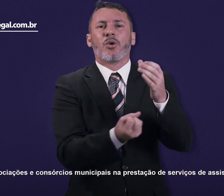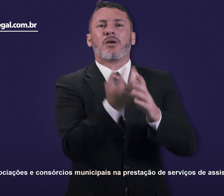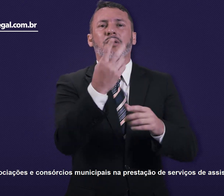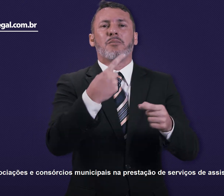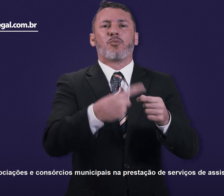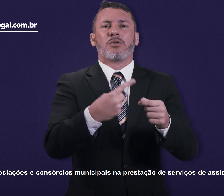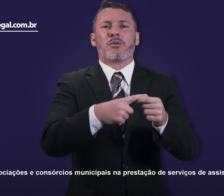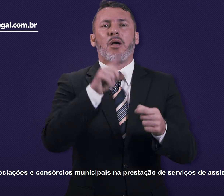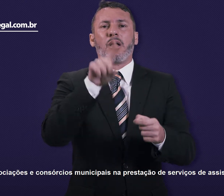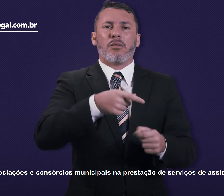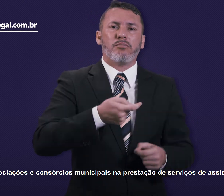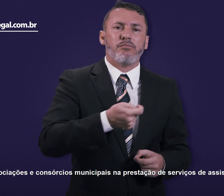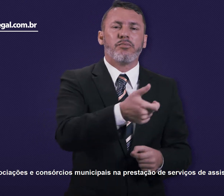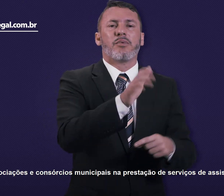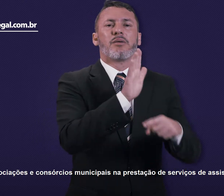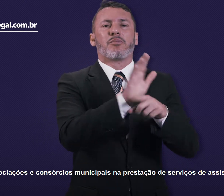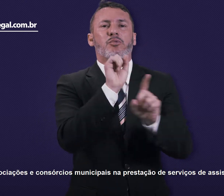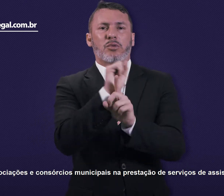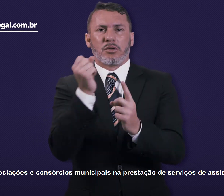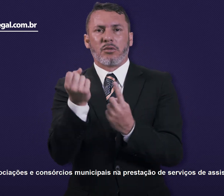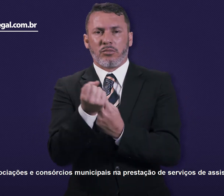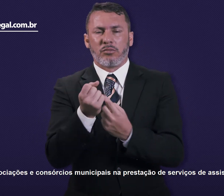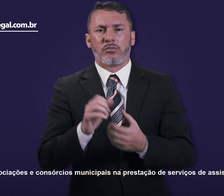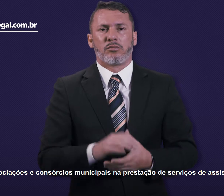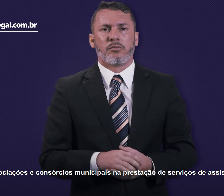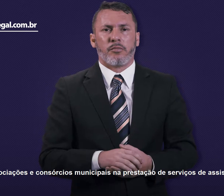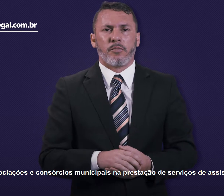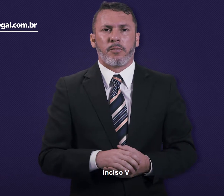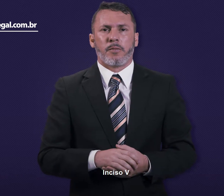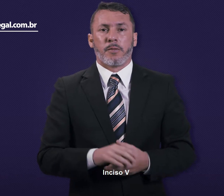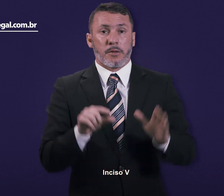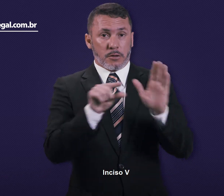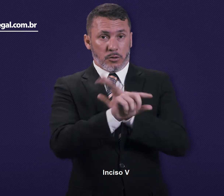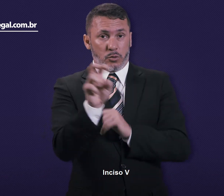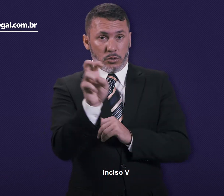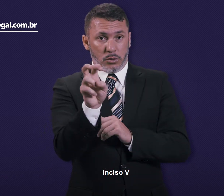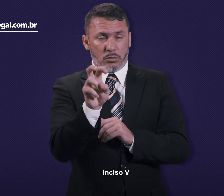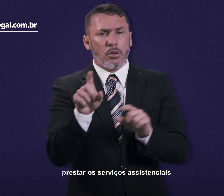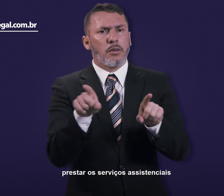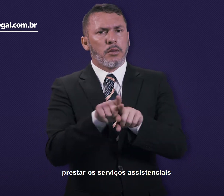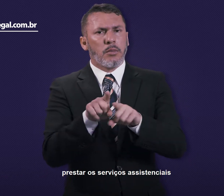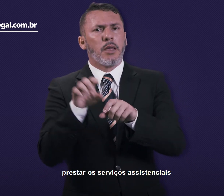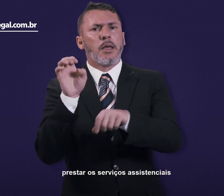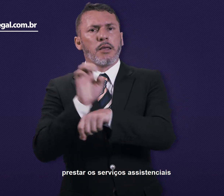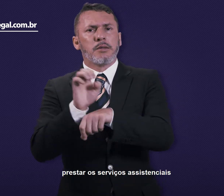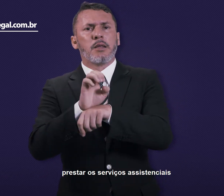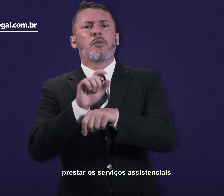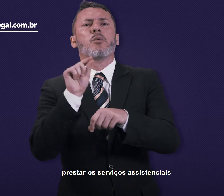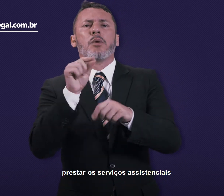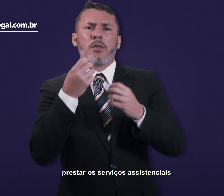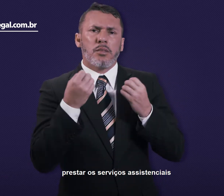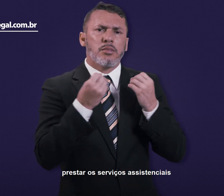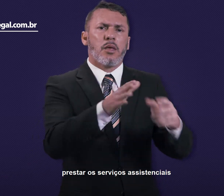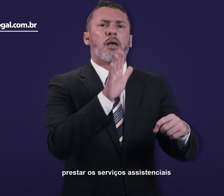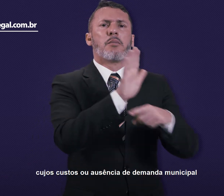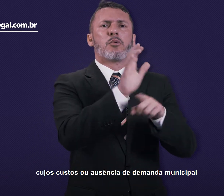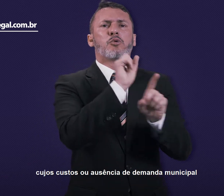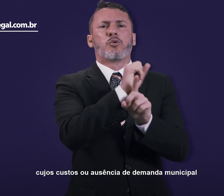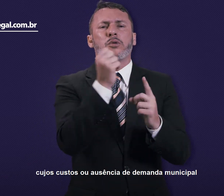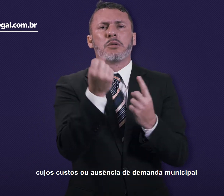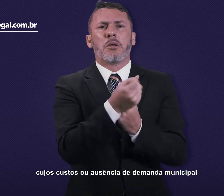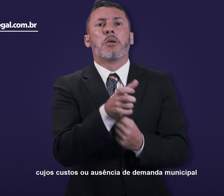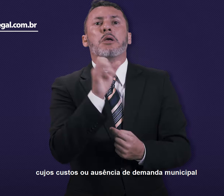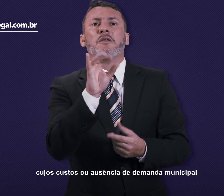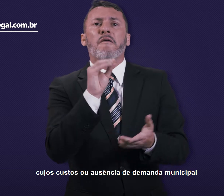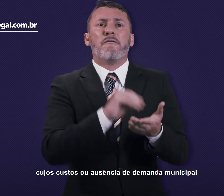consórcios municipais na prestação de serviços de assistência social. Inciso 5. Prestar os serviços assistenciais